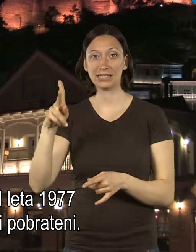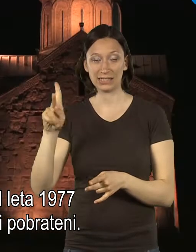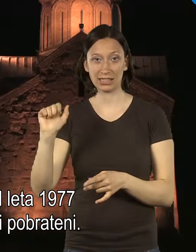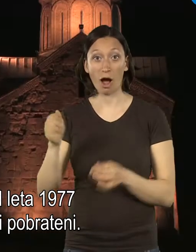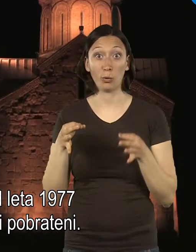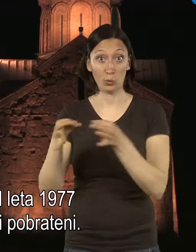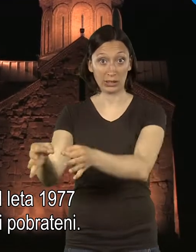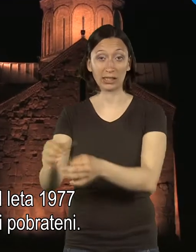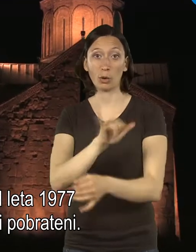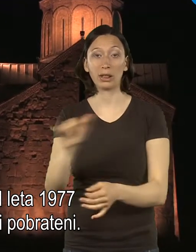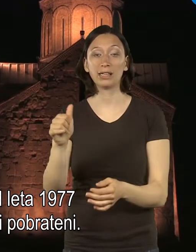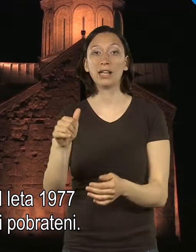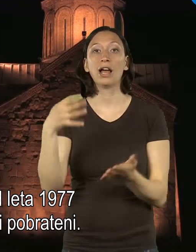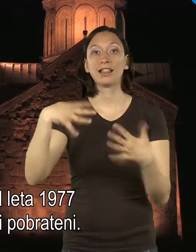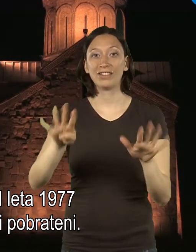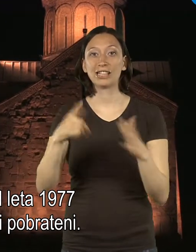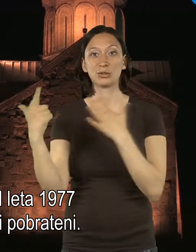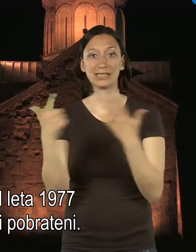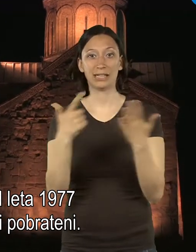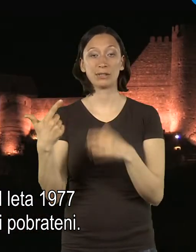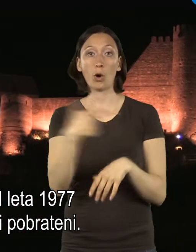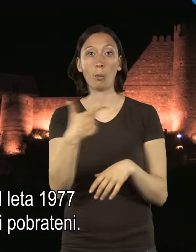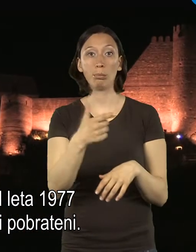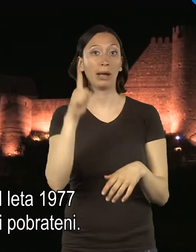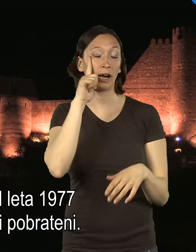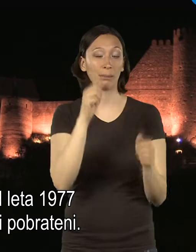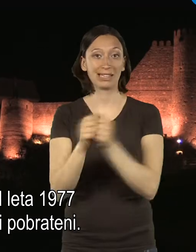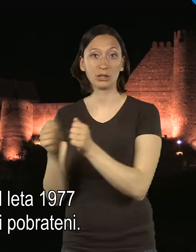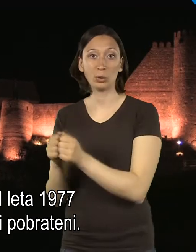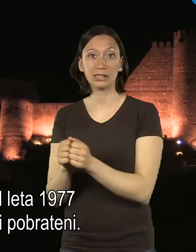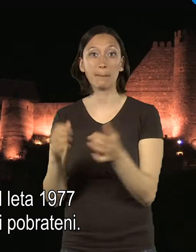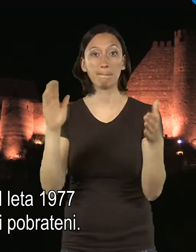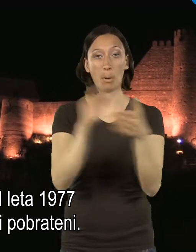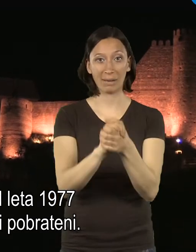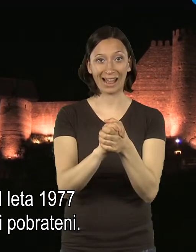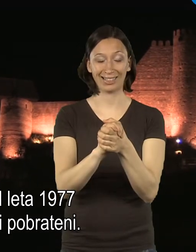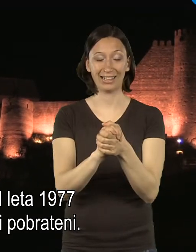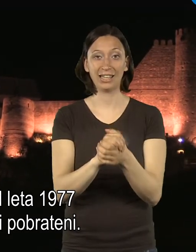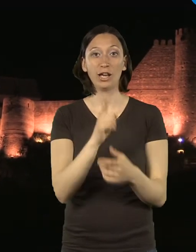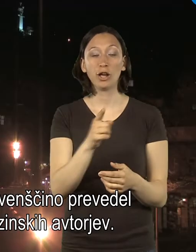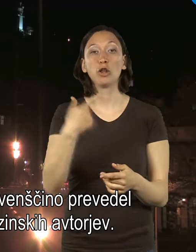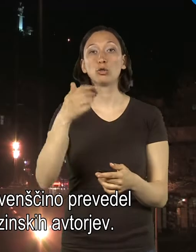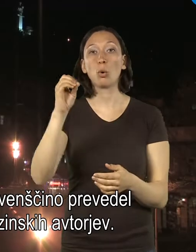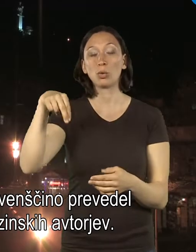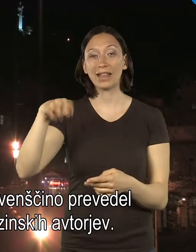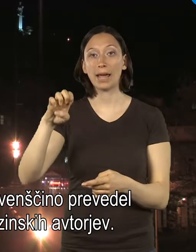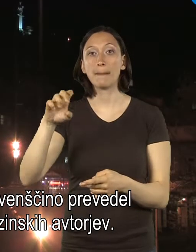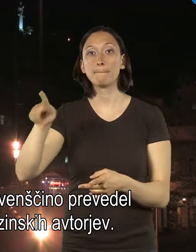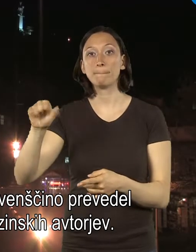leta 1977 obe prestolnici pobrateni. Tone Pavček je v slovenščino